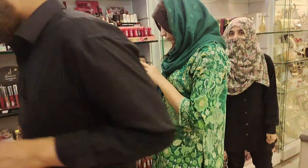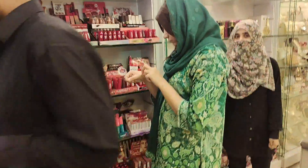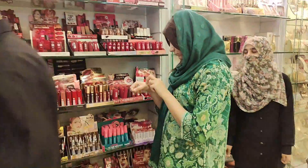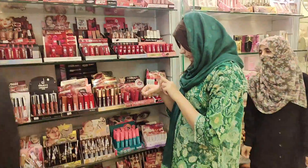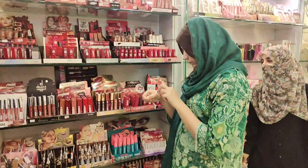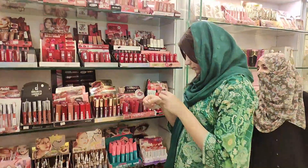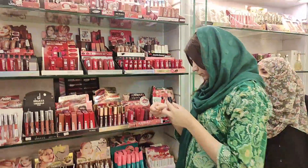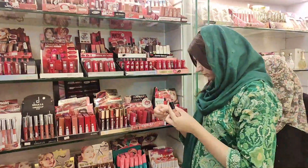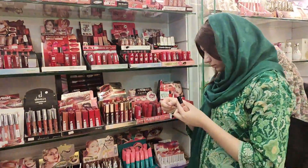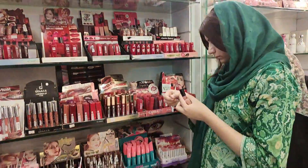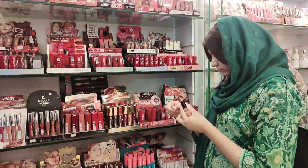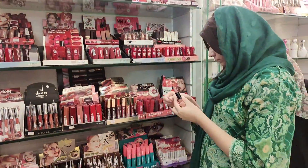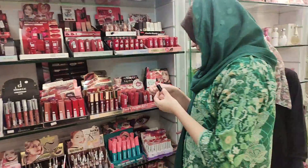मैं।